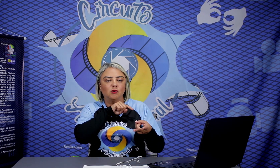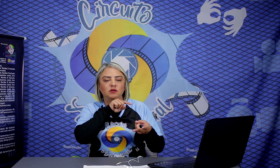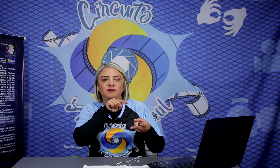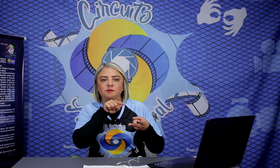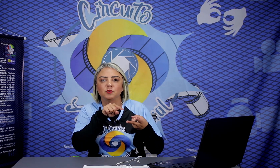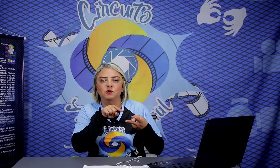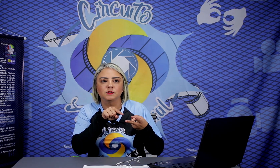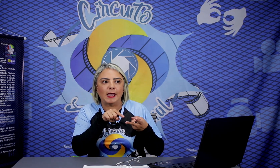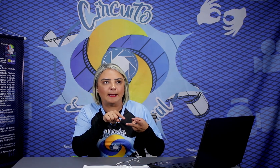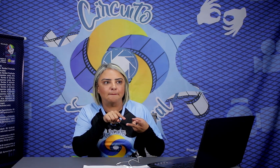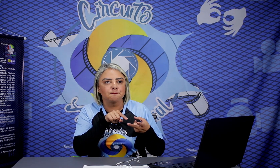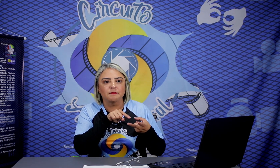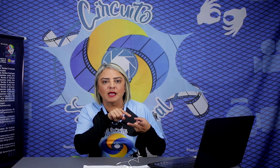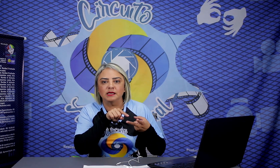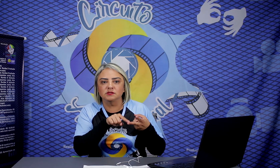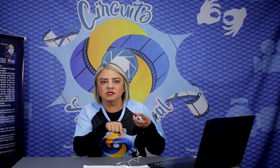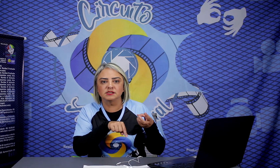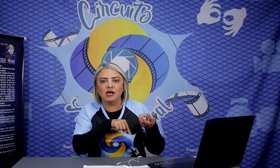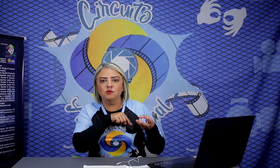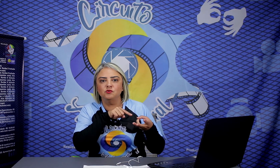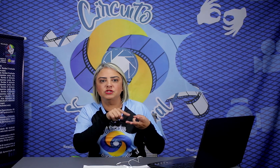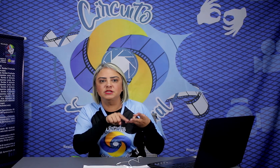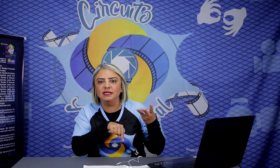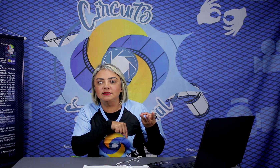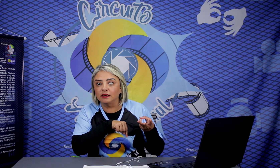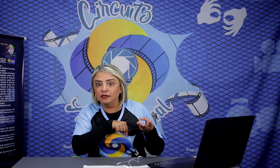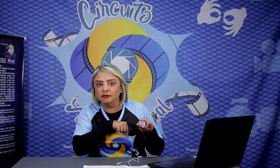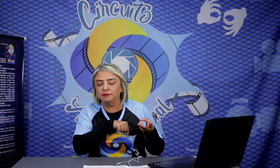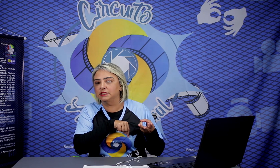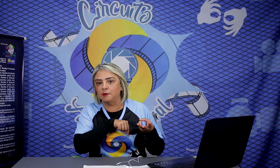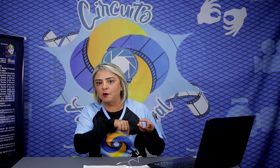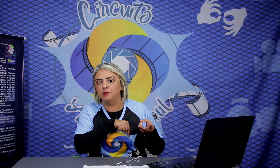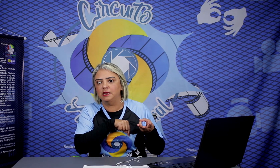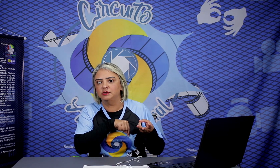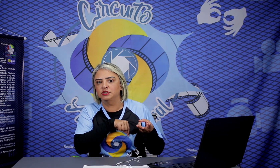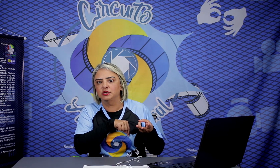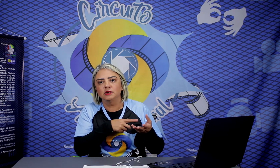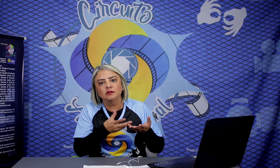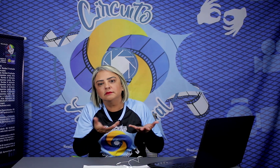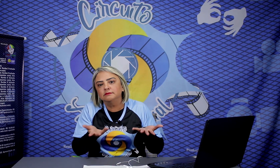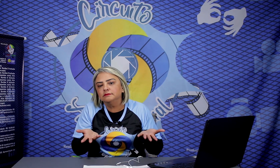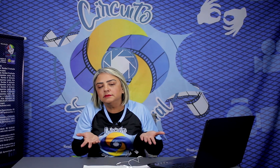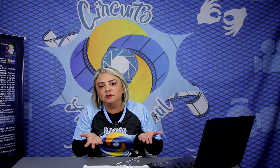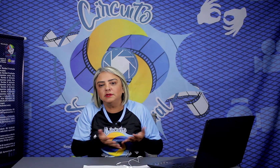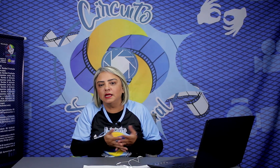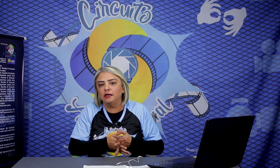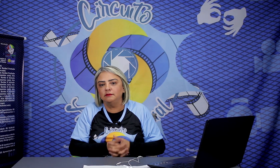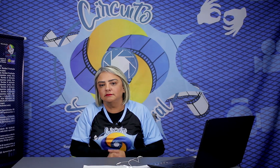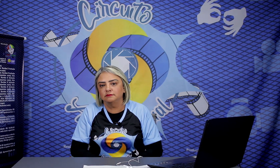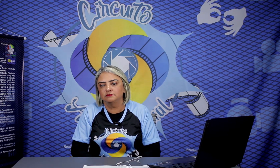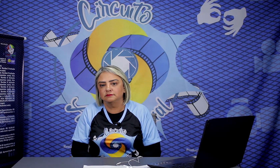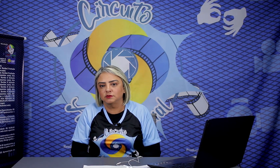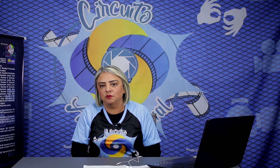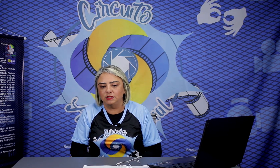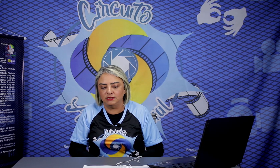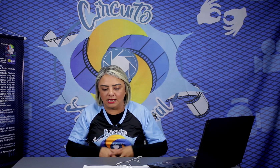vai procurar a questão da saúde, Detran principalmente, não tem um